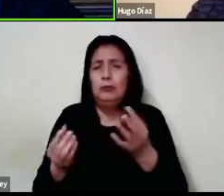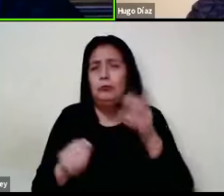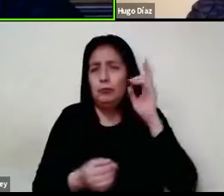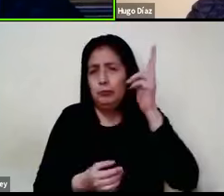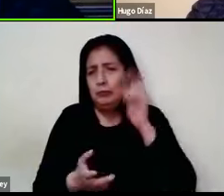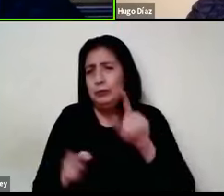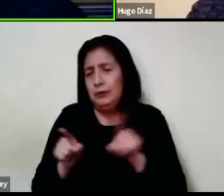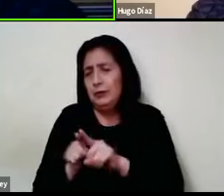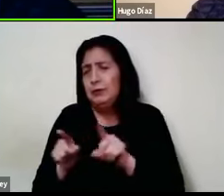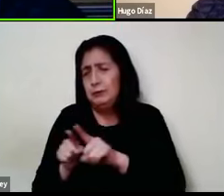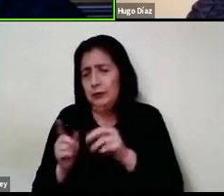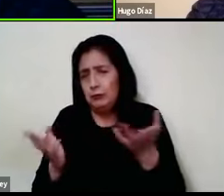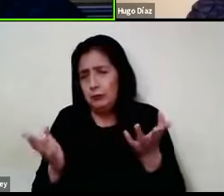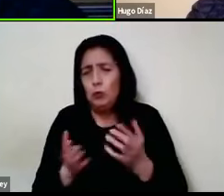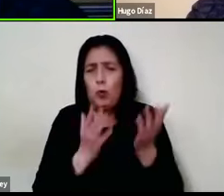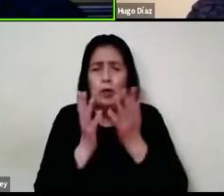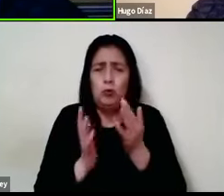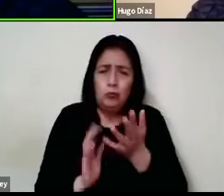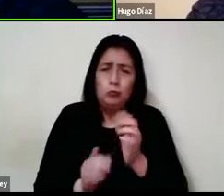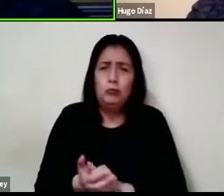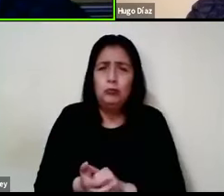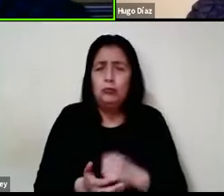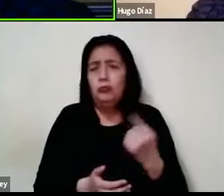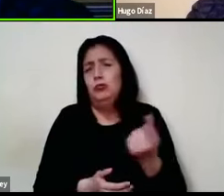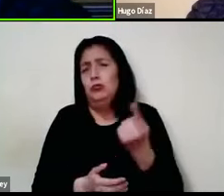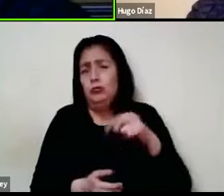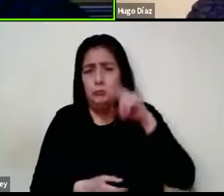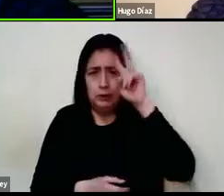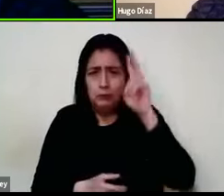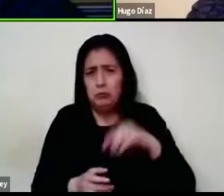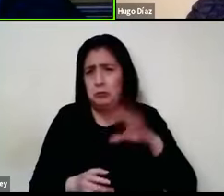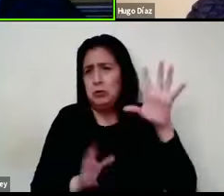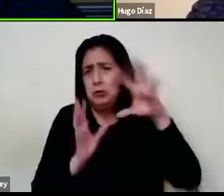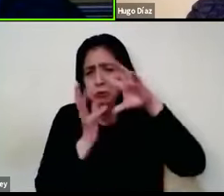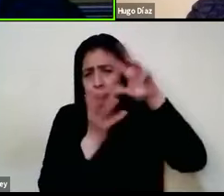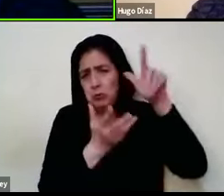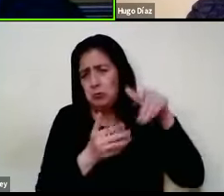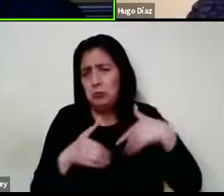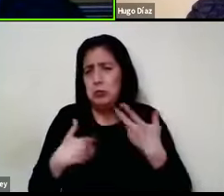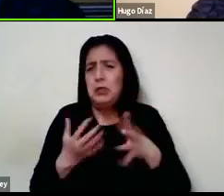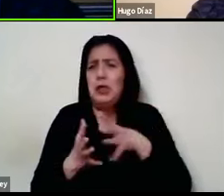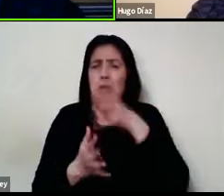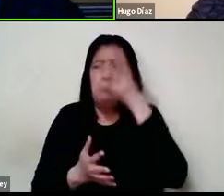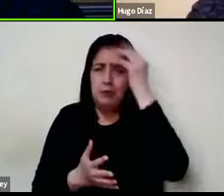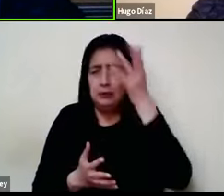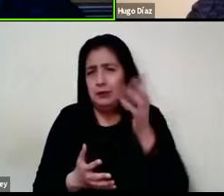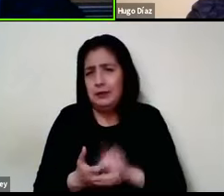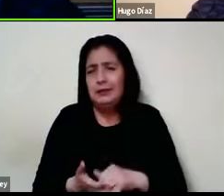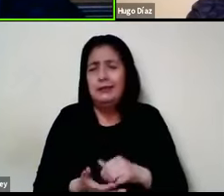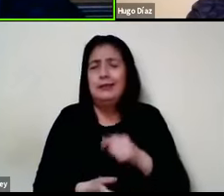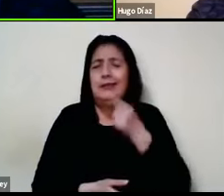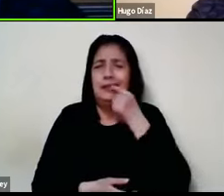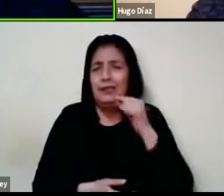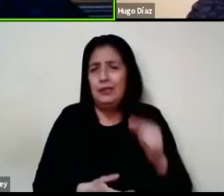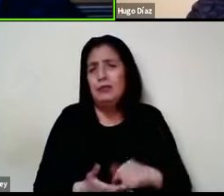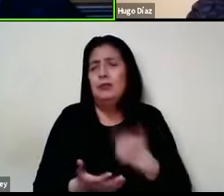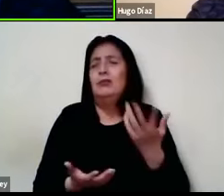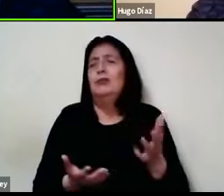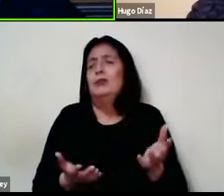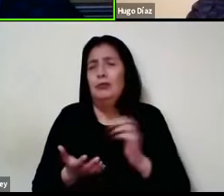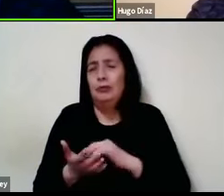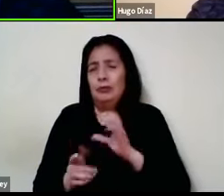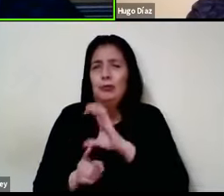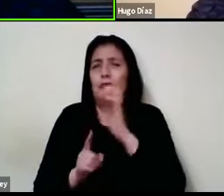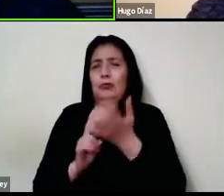profesores también, muchos alumnos, no solamente del Perú, también del mundo, puedan un poco aprender un poco más de quechua y revalorar su cultura, su